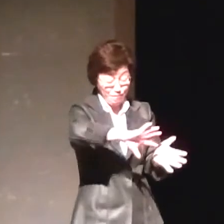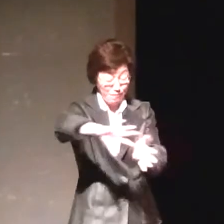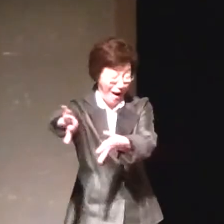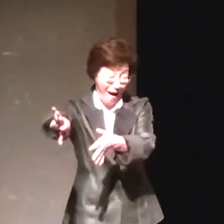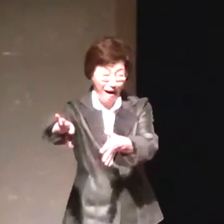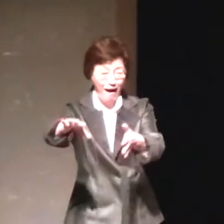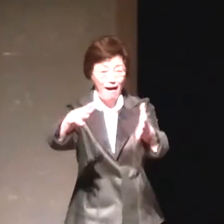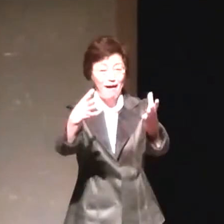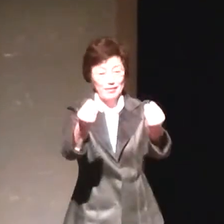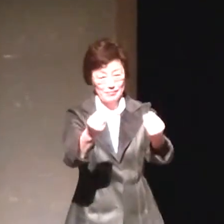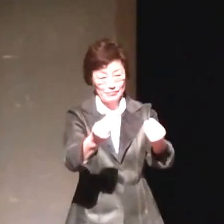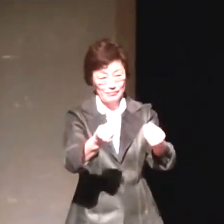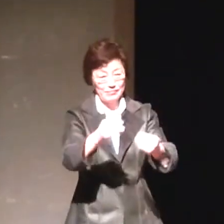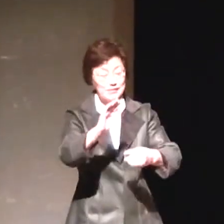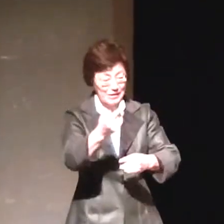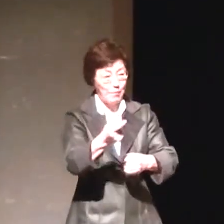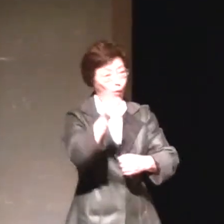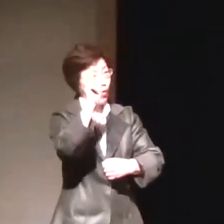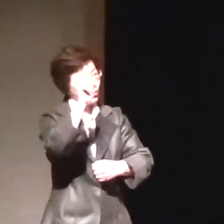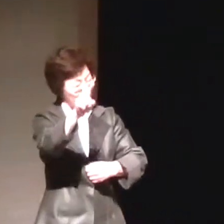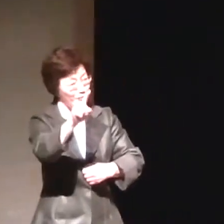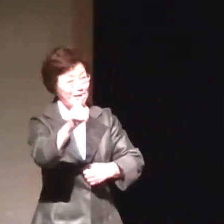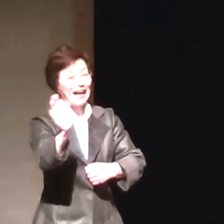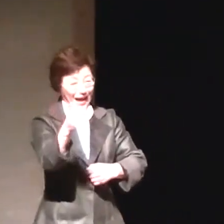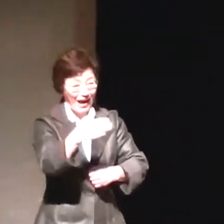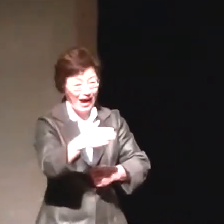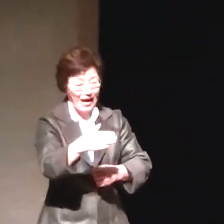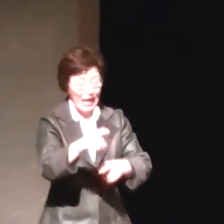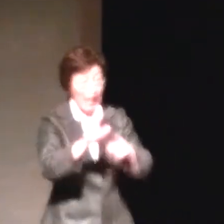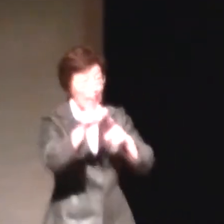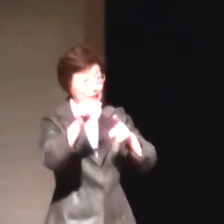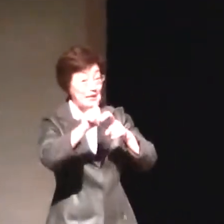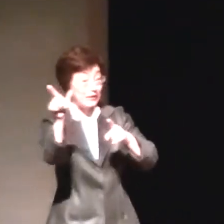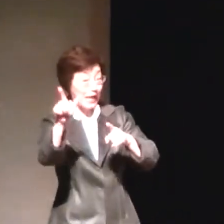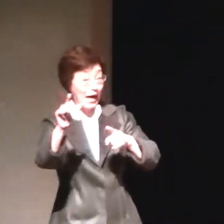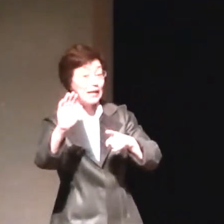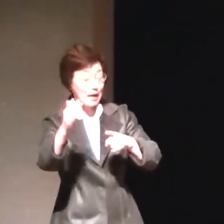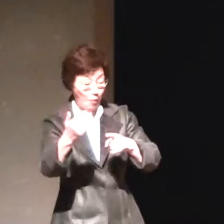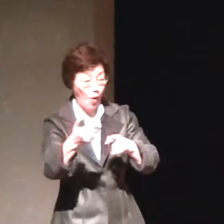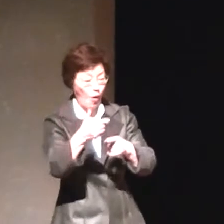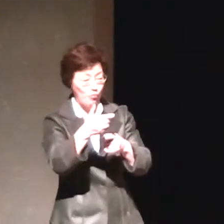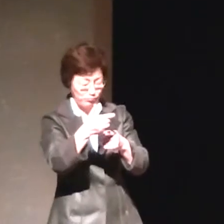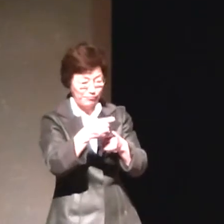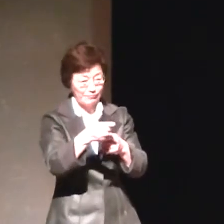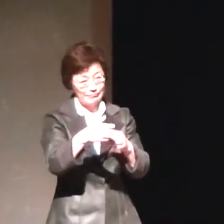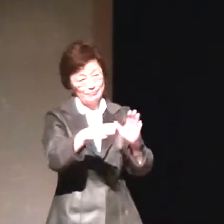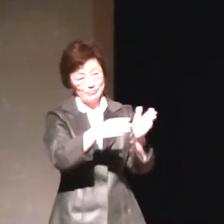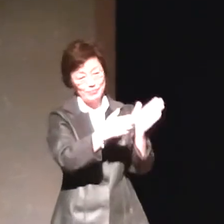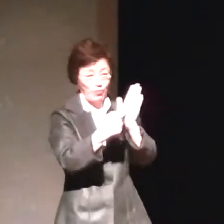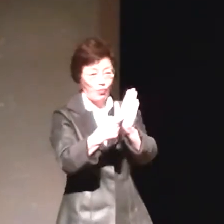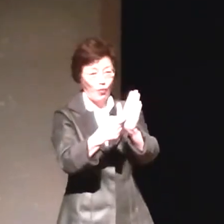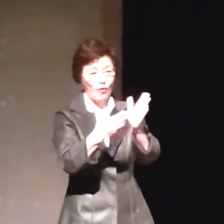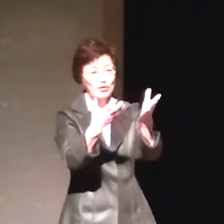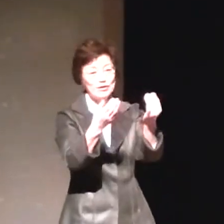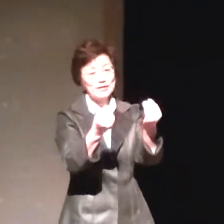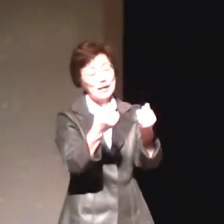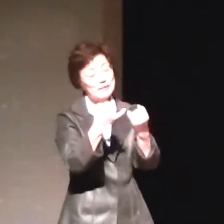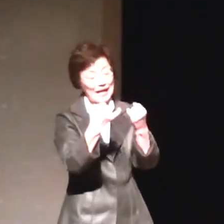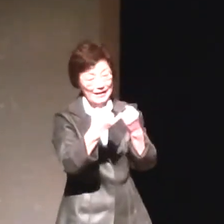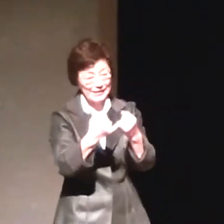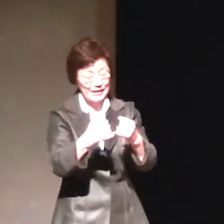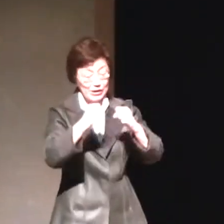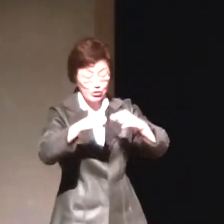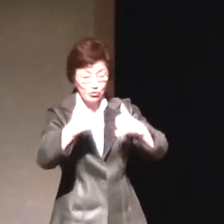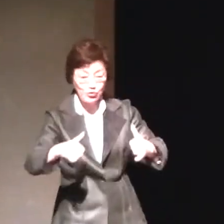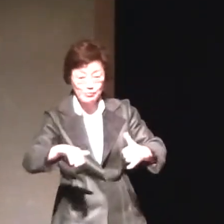ましたが、なんと翌日から NHK でも放送されましたように住民同士がしっかりと話